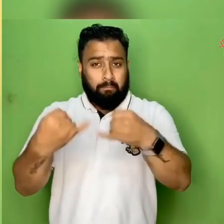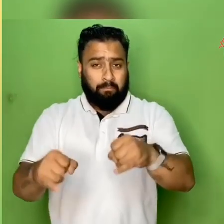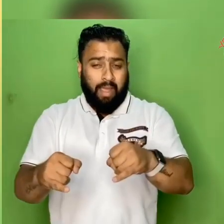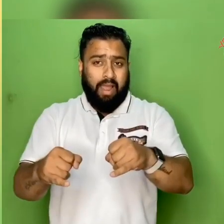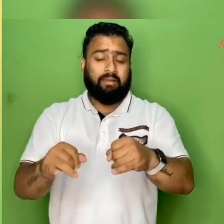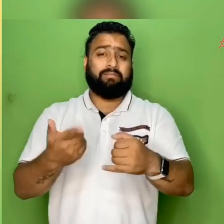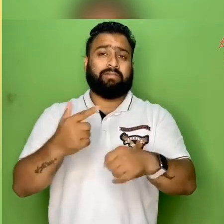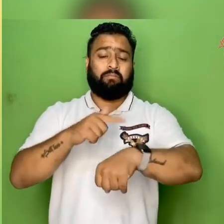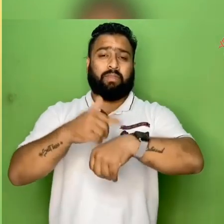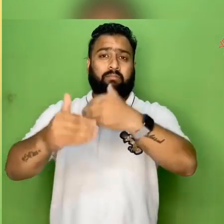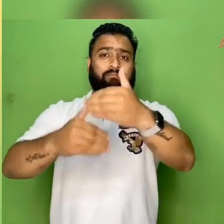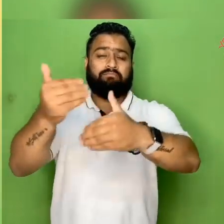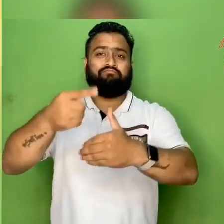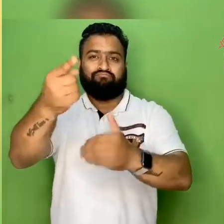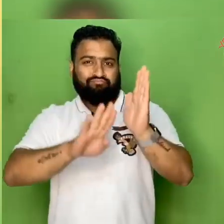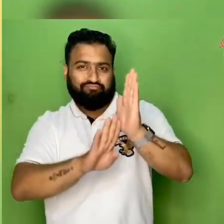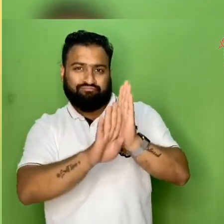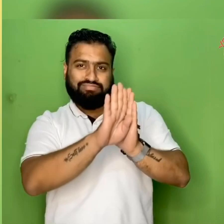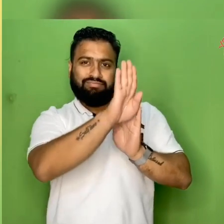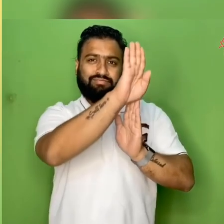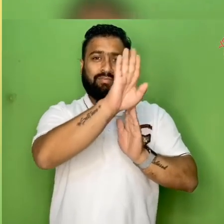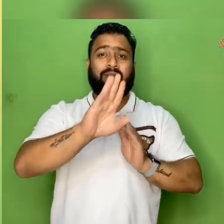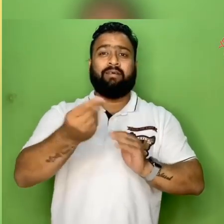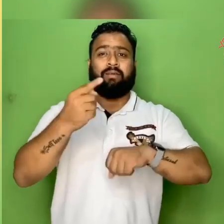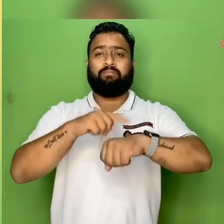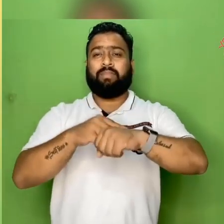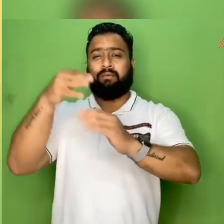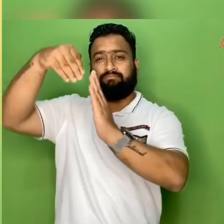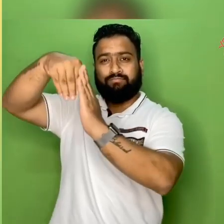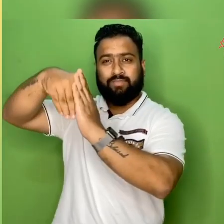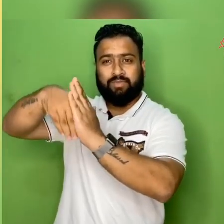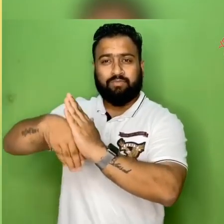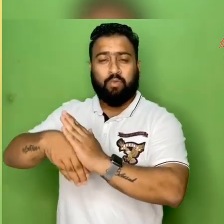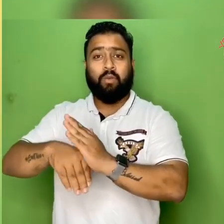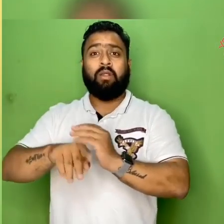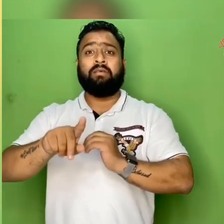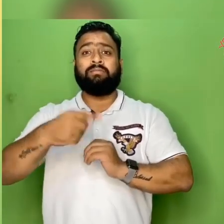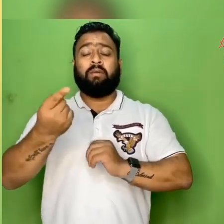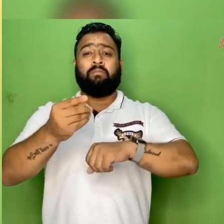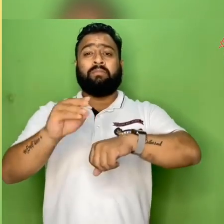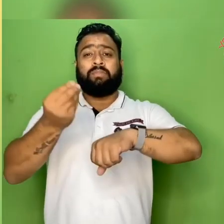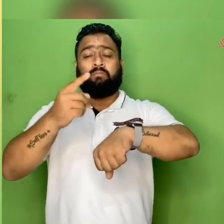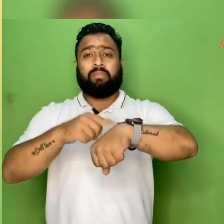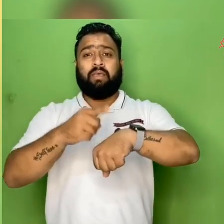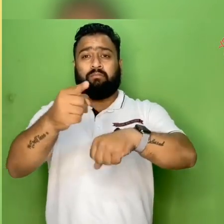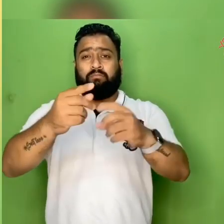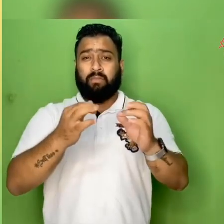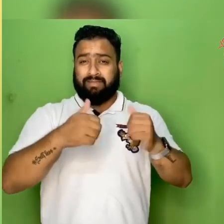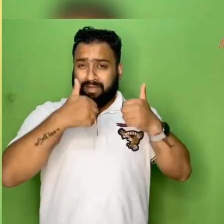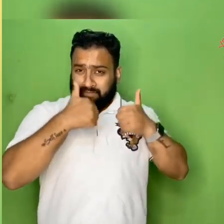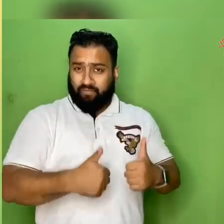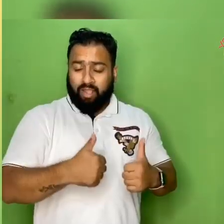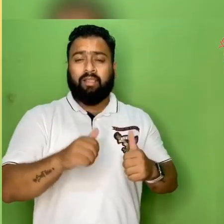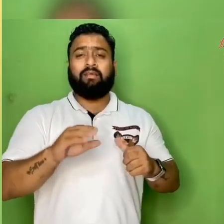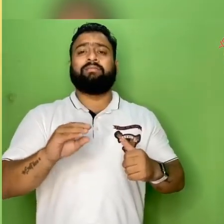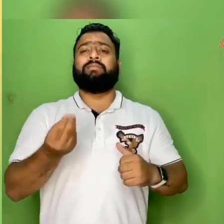समय हमेशा अच्छा ही चले, या अगर हम बुरे वक्त में हैं तो वो बुरा ही रहेगा। कभी समय ऊपर की तरफ भी जाता है और कभी नीचे की तरफ भी